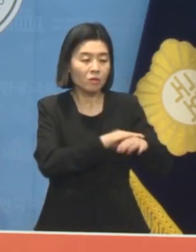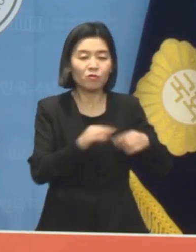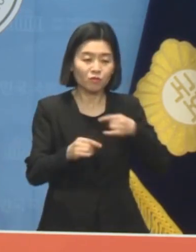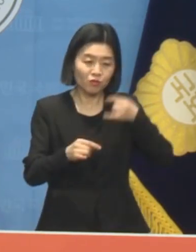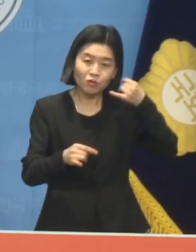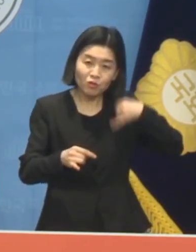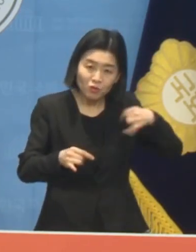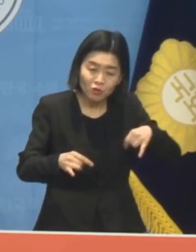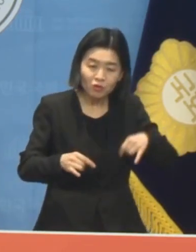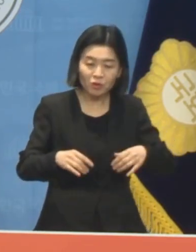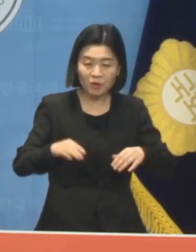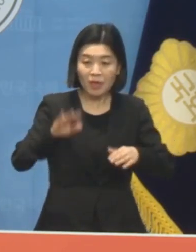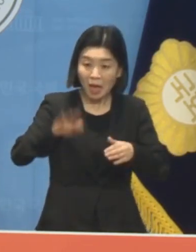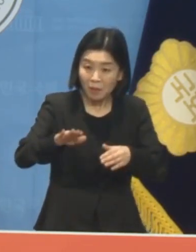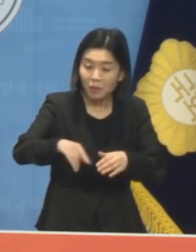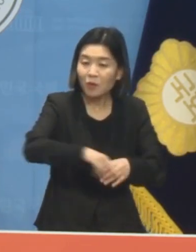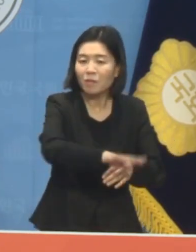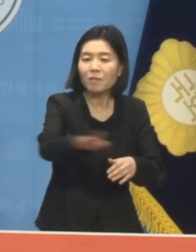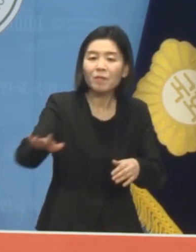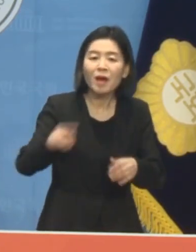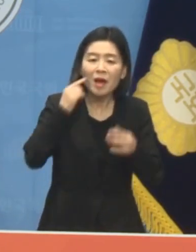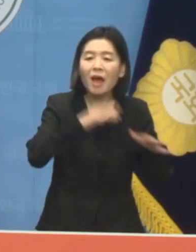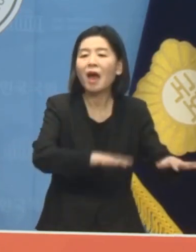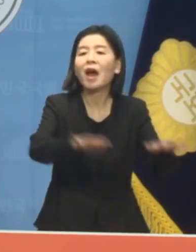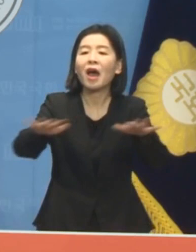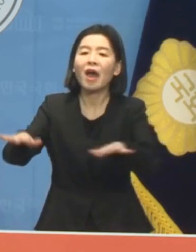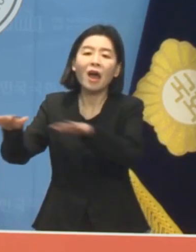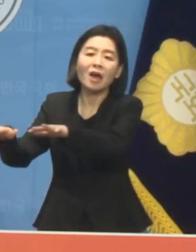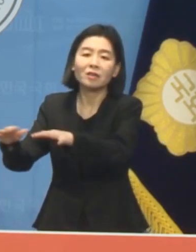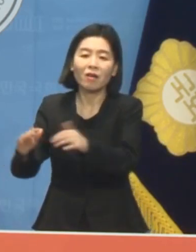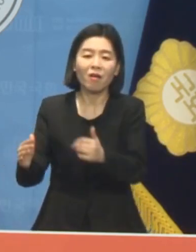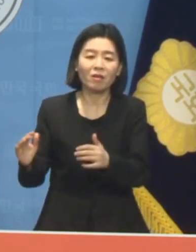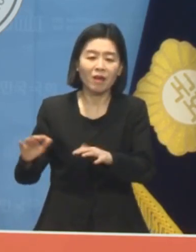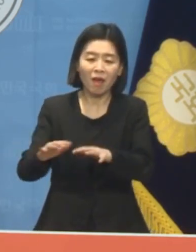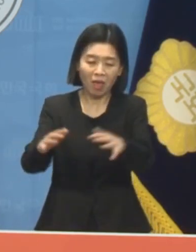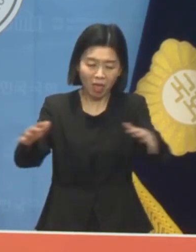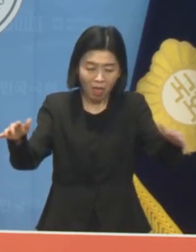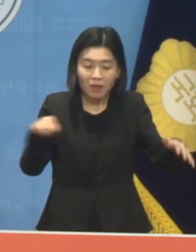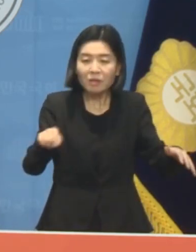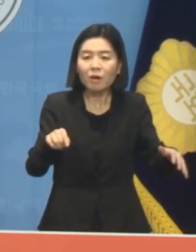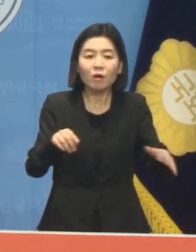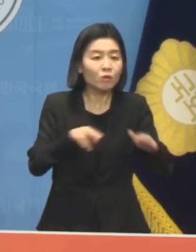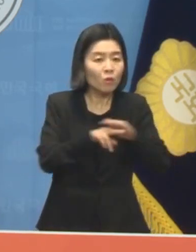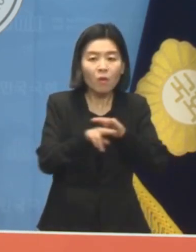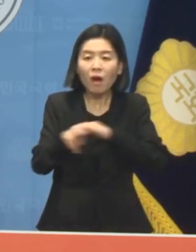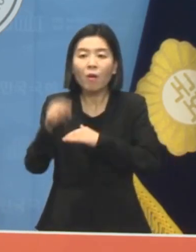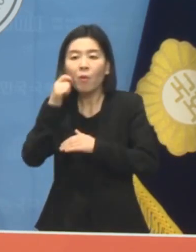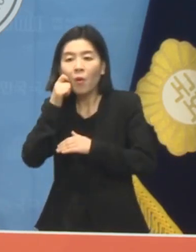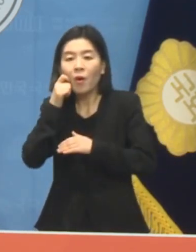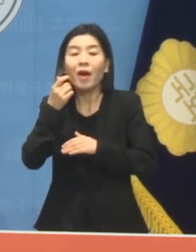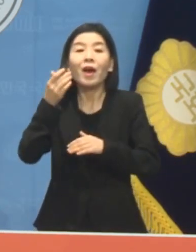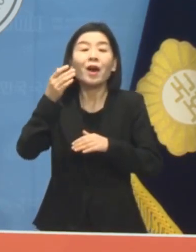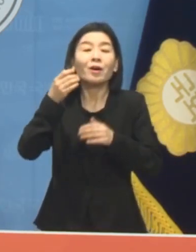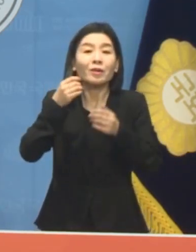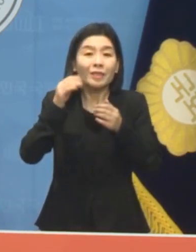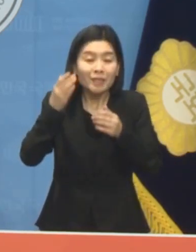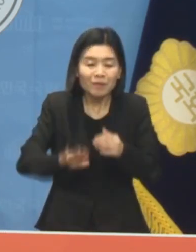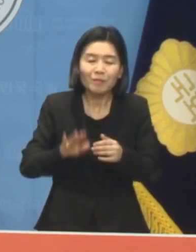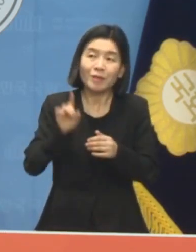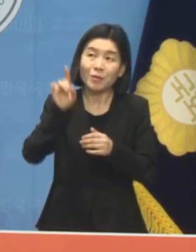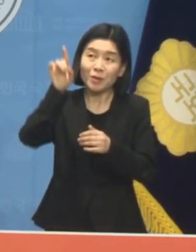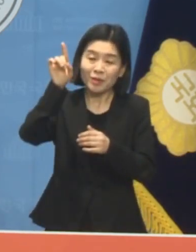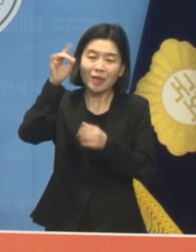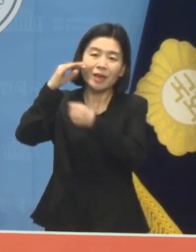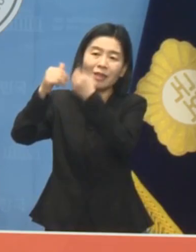남쪽은 바다가 우리는 도망갈 곳이 없는 나라지만은 위로 뚫혀 있는 하나님께서